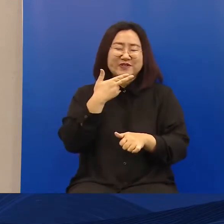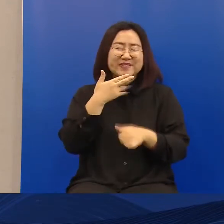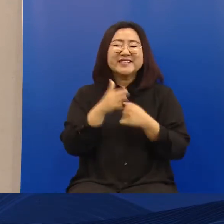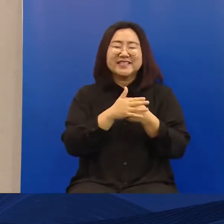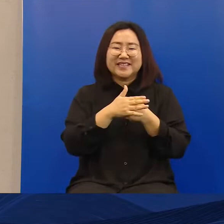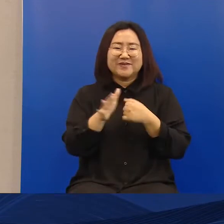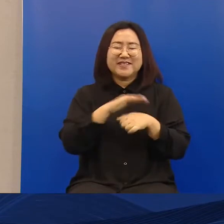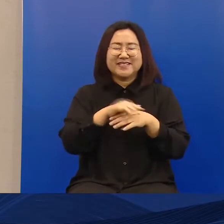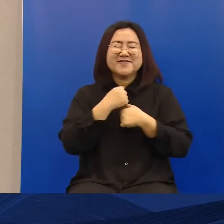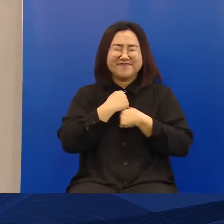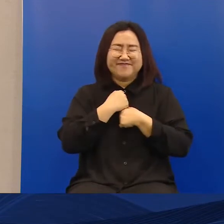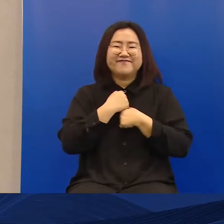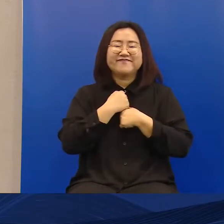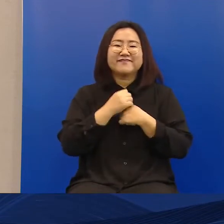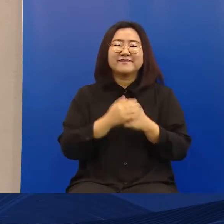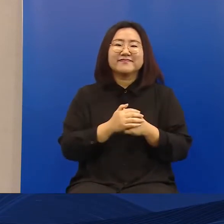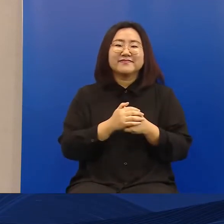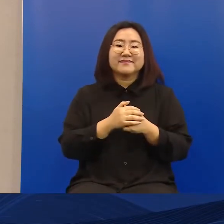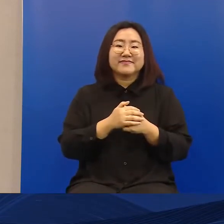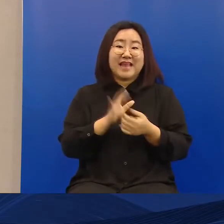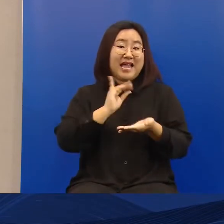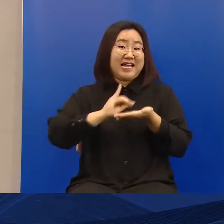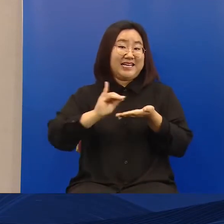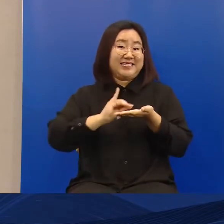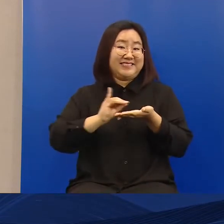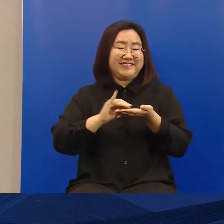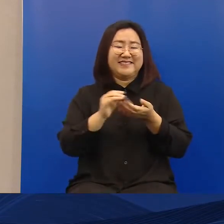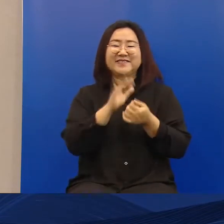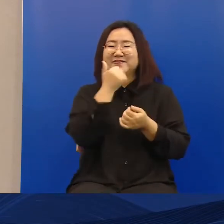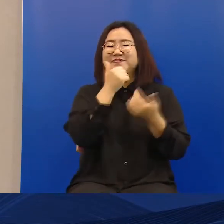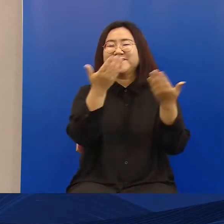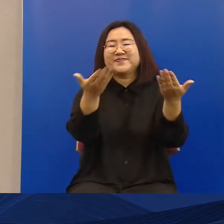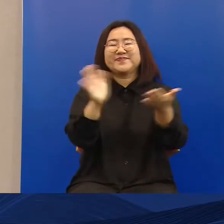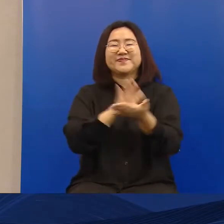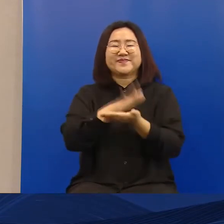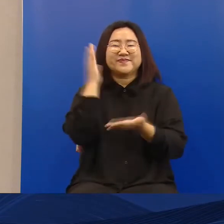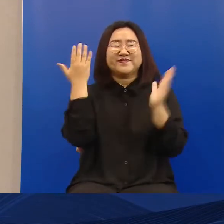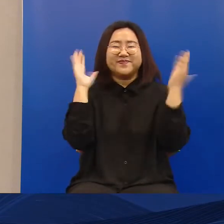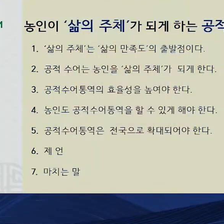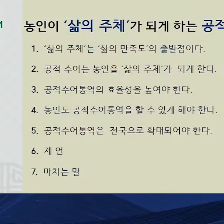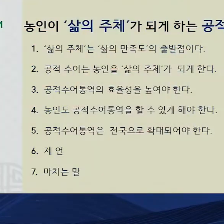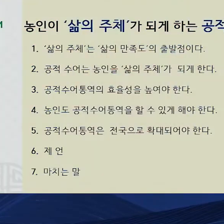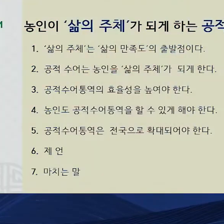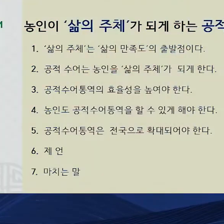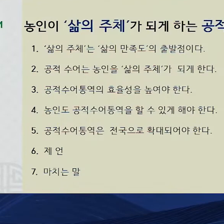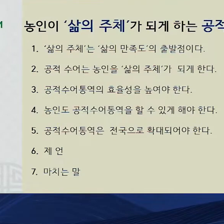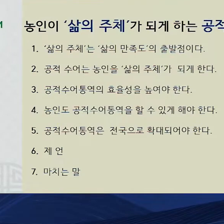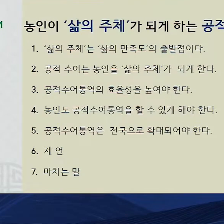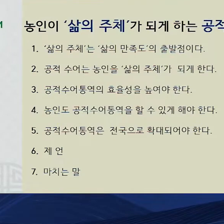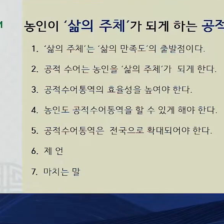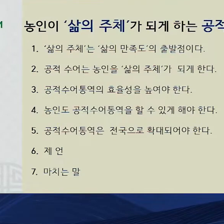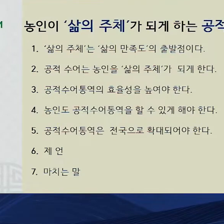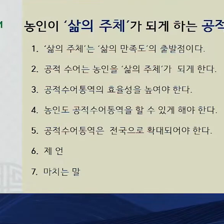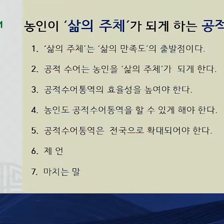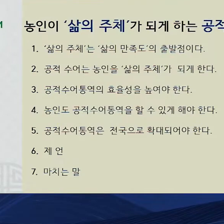그렇게 명심해 주시면 좋겠습니다. 우리 안영애 박사님 다시 한번 뜨거운 박수로 맞이하겠습니다.